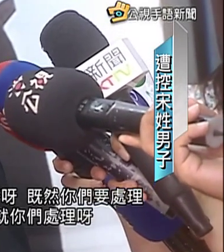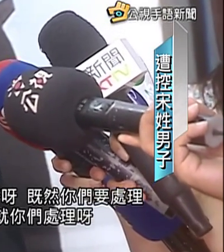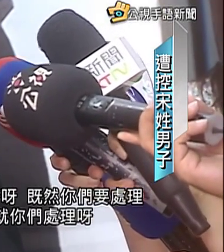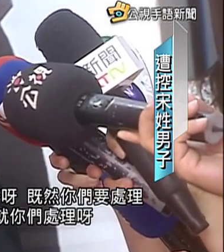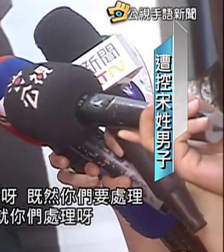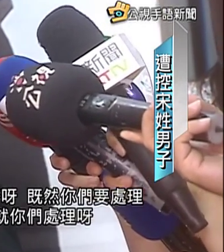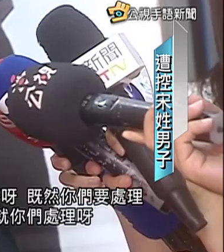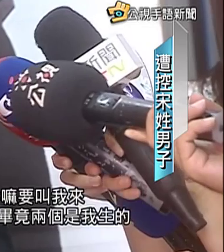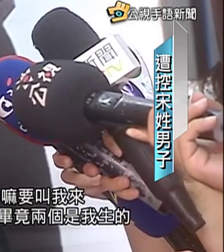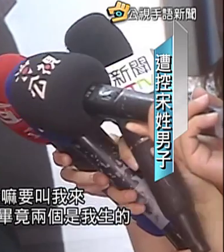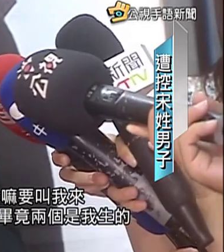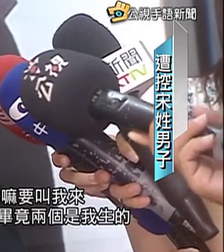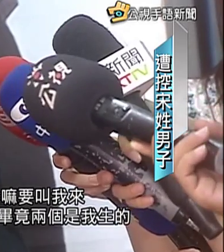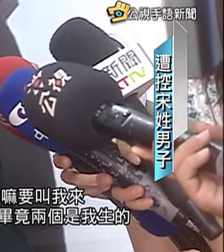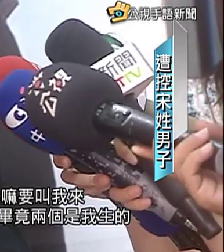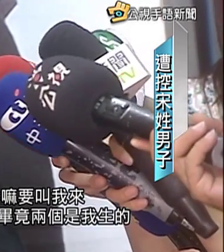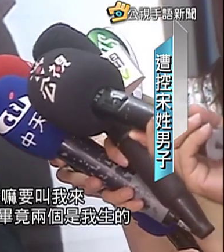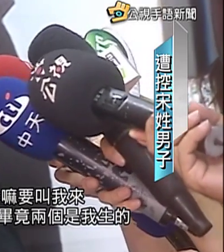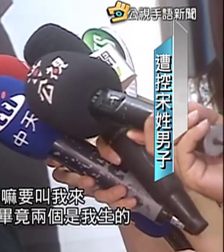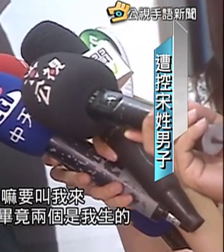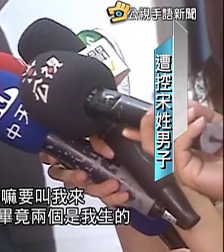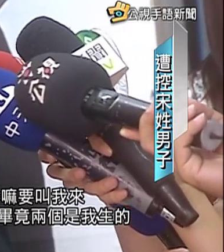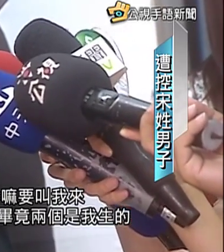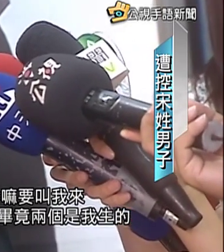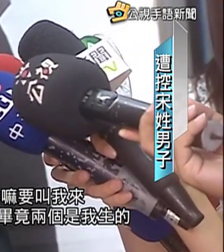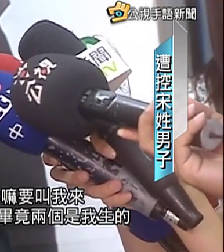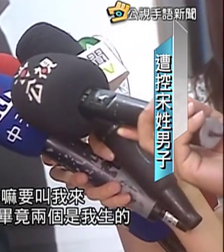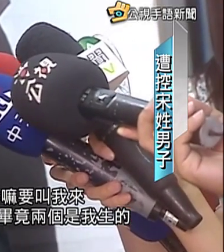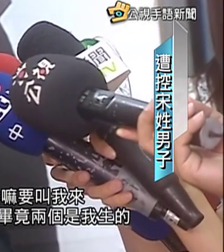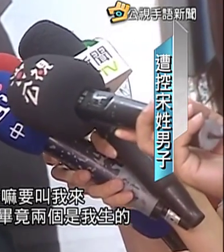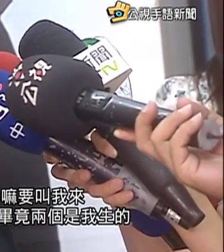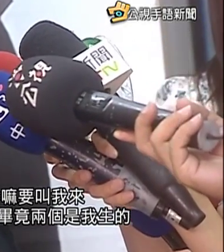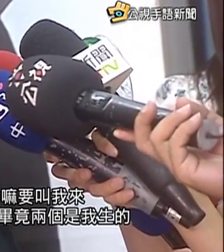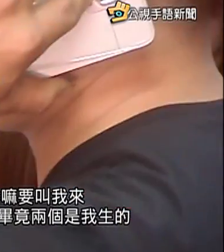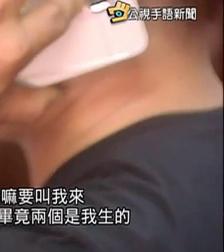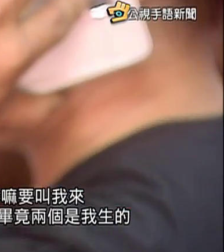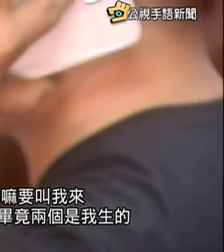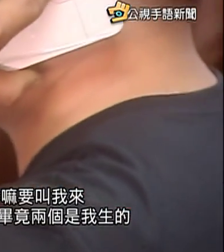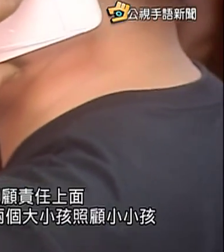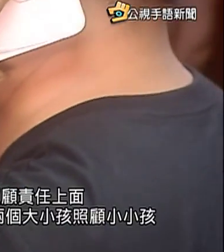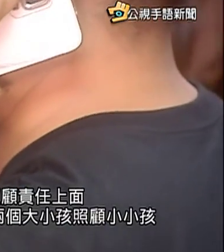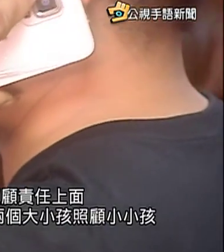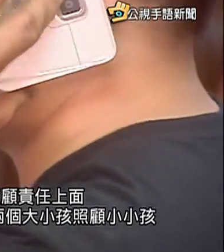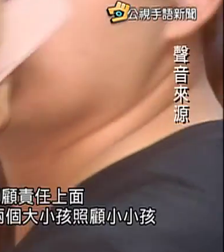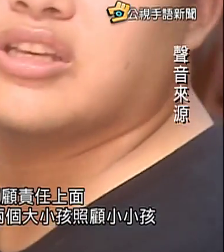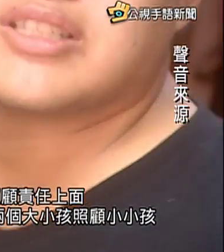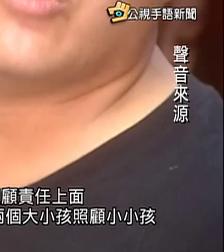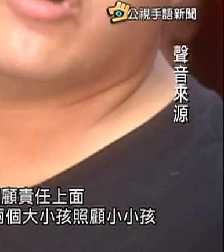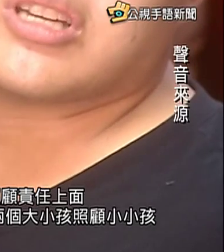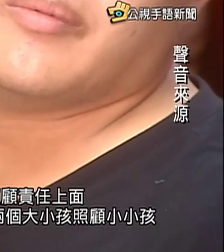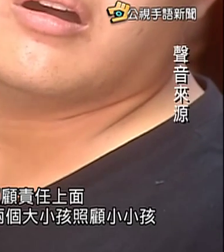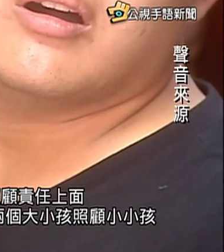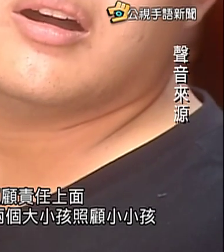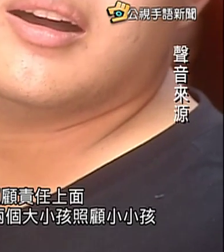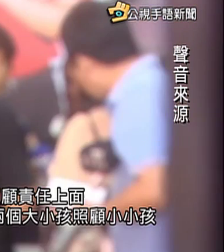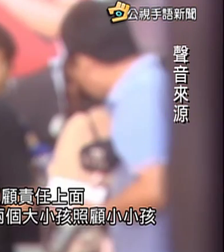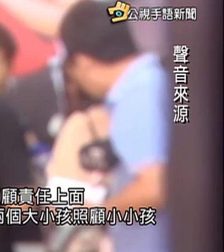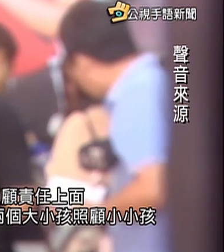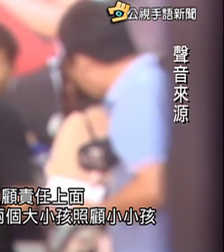理啊，干嘛还叫我来？会，一定会，因为什么？毕竟2个还是我生的。 对于照顾责任上面，他觉得